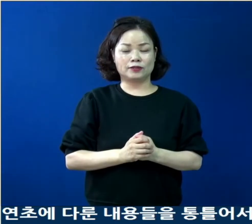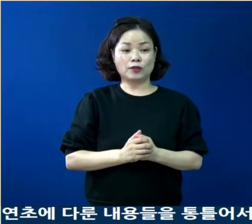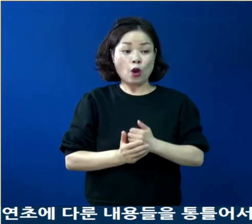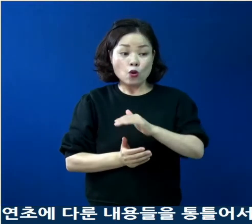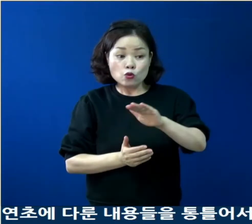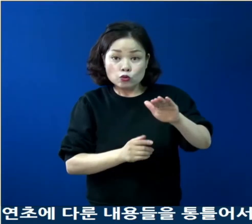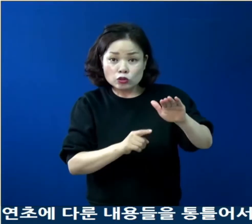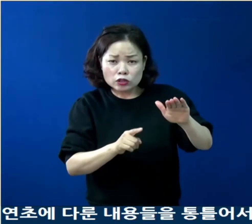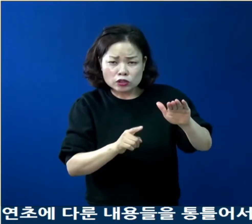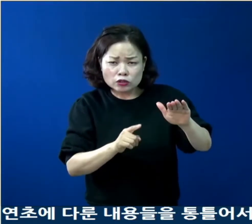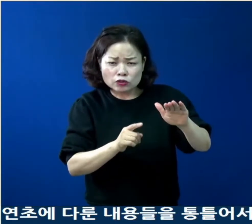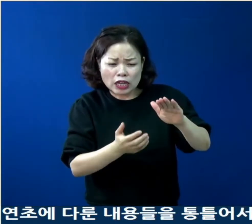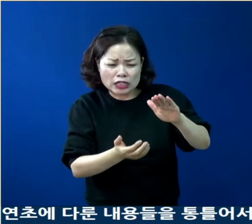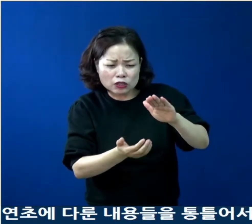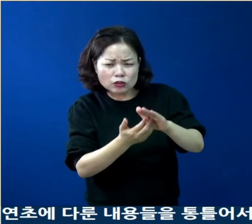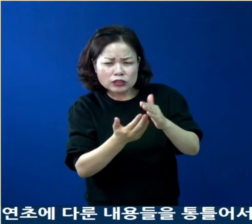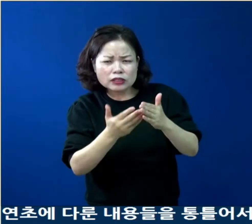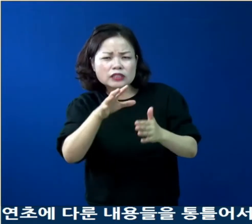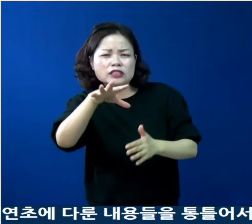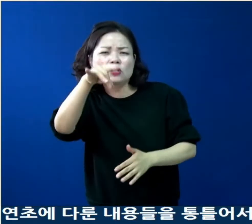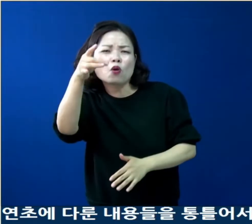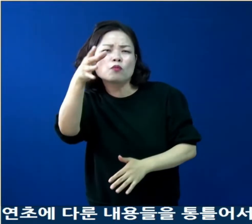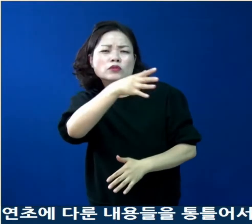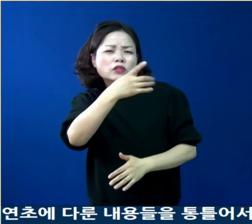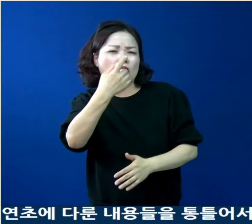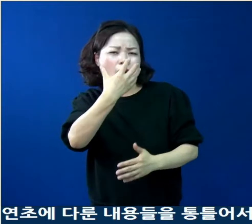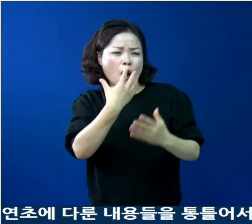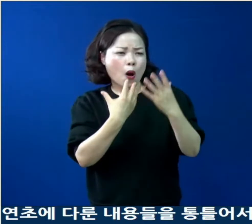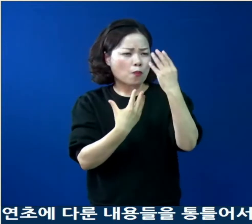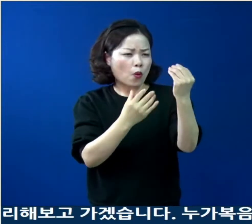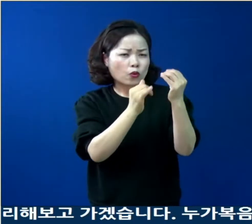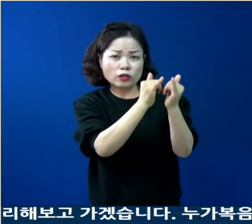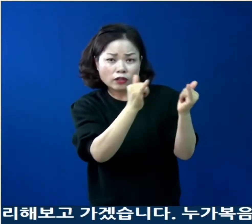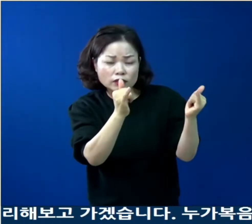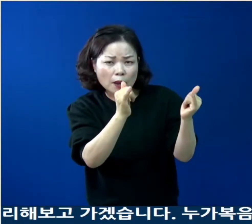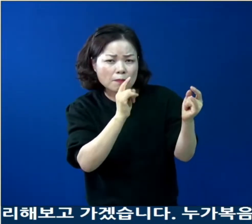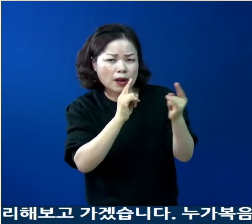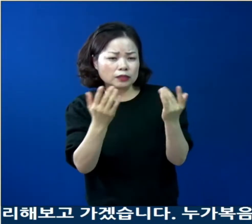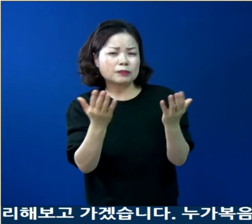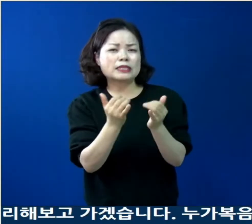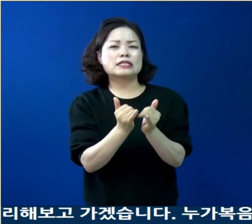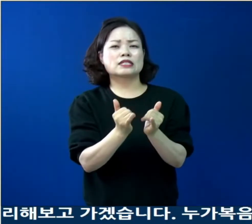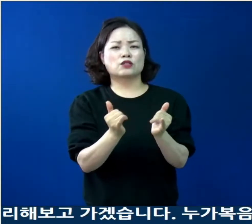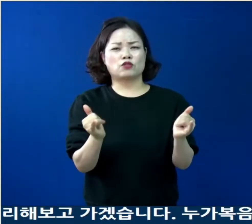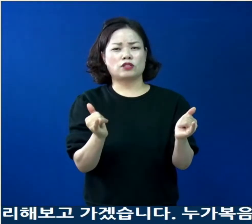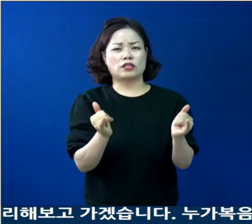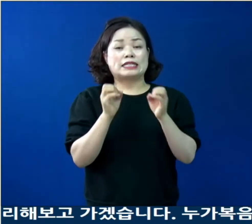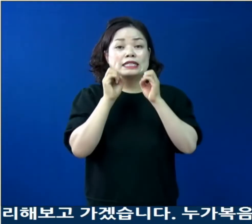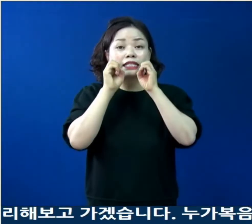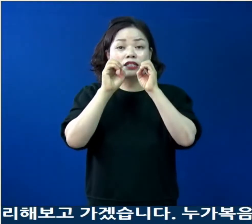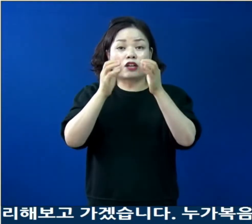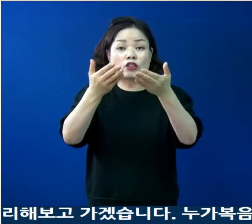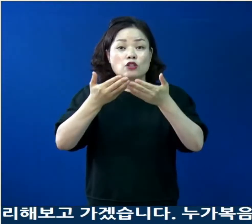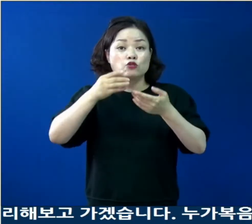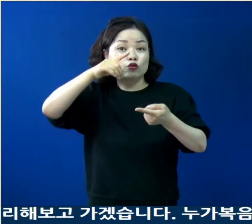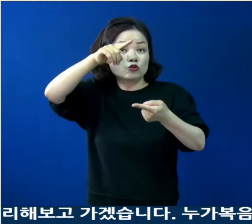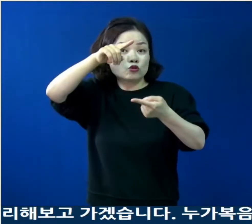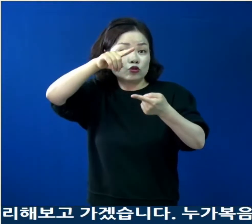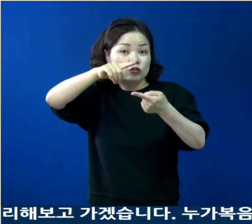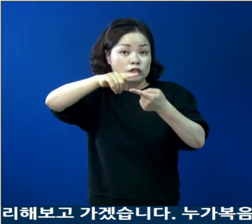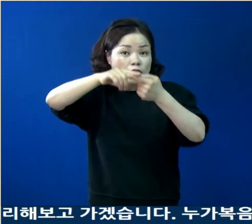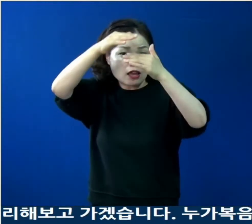우리 중에 이루어진 사실에 대하여 처음부터 목격자와 말씀에 일꾼된 자들이 전하여 준 그대로